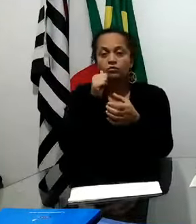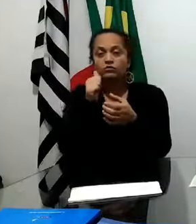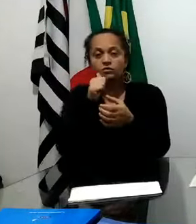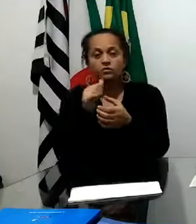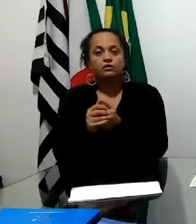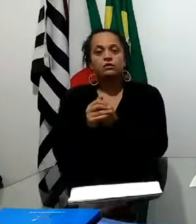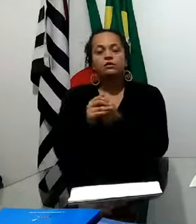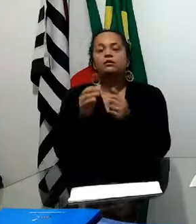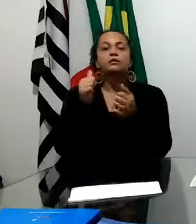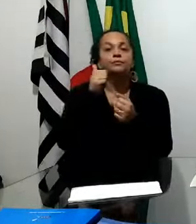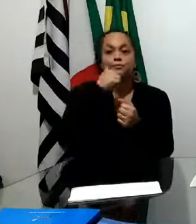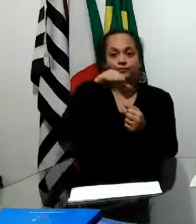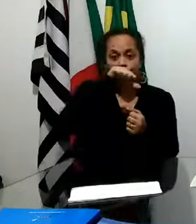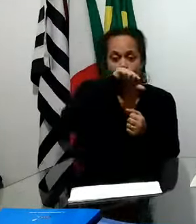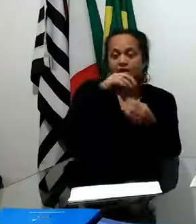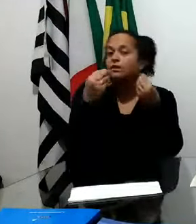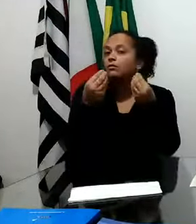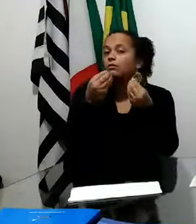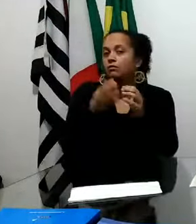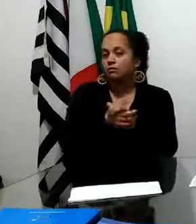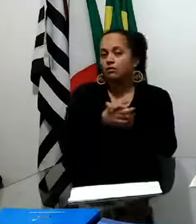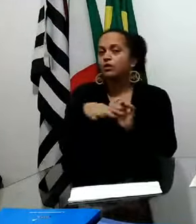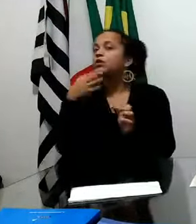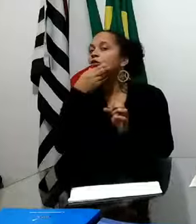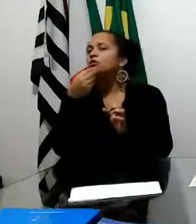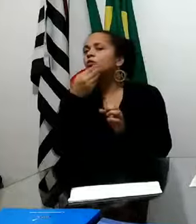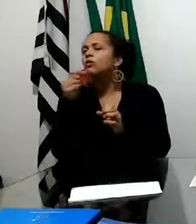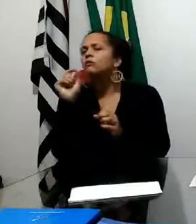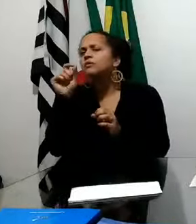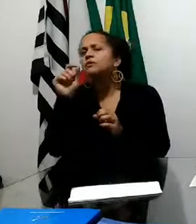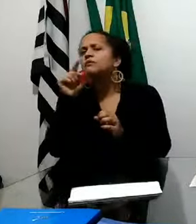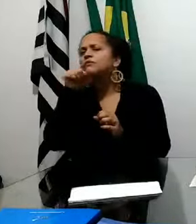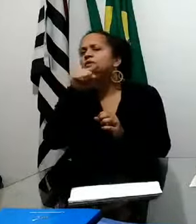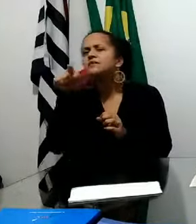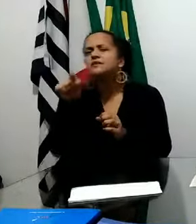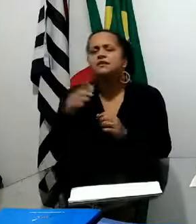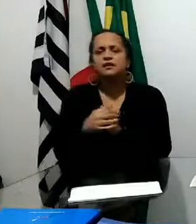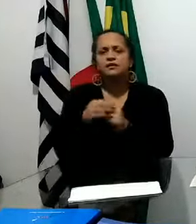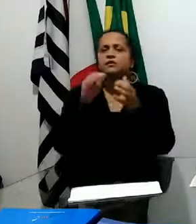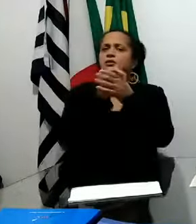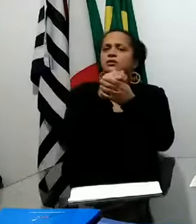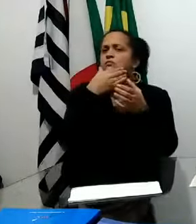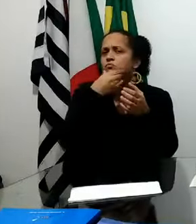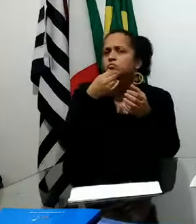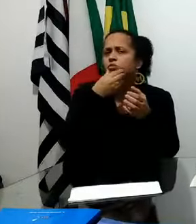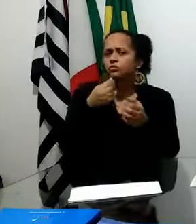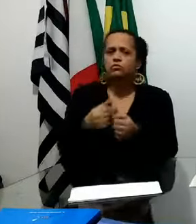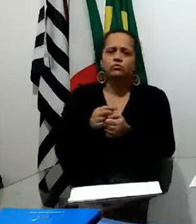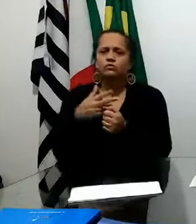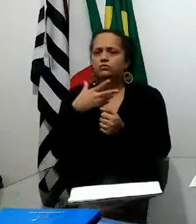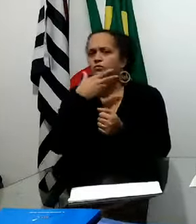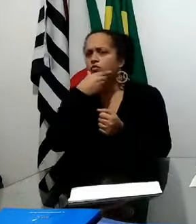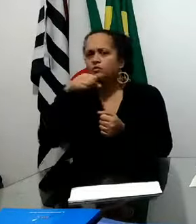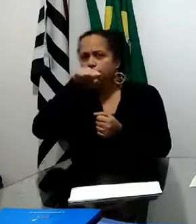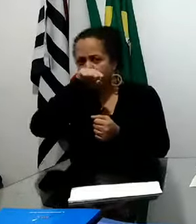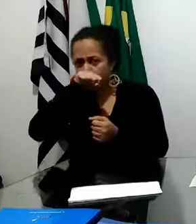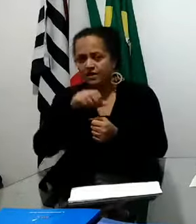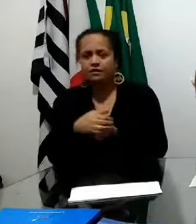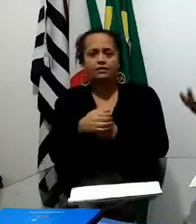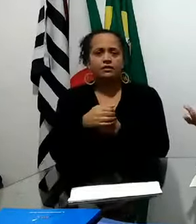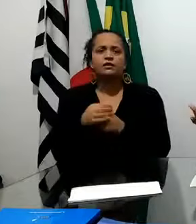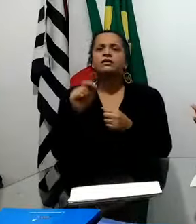como maridos, como pais? Os filhos, quem vocês são como filhos? Quem vocês são quando